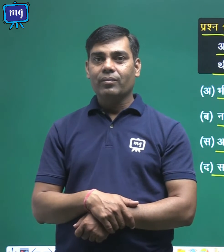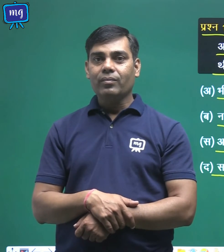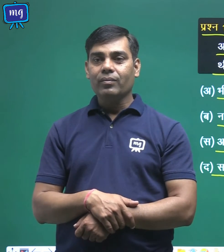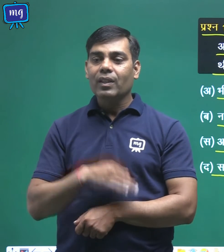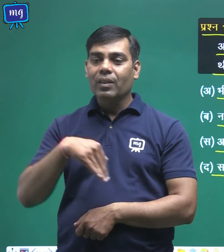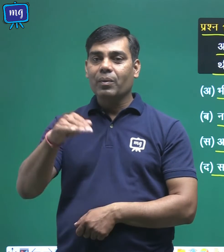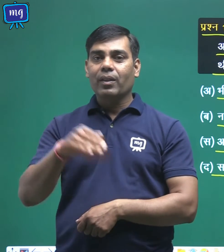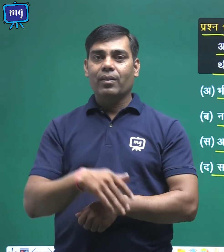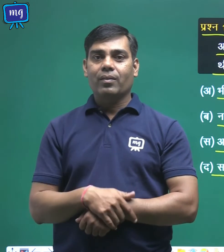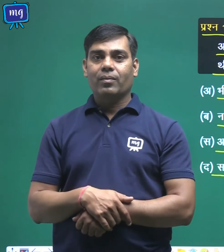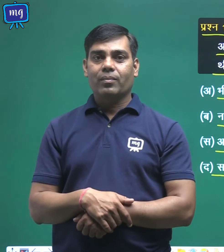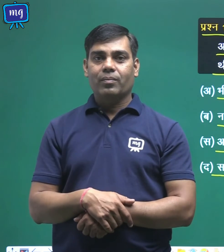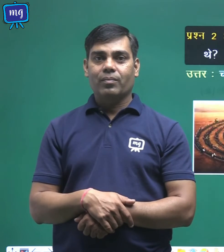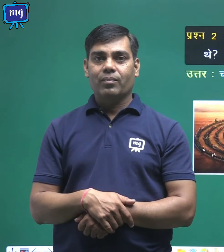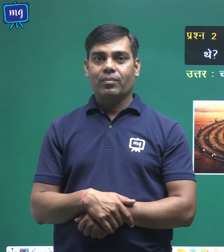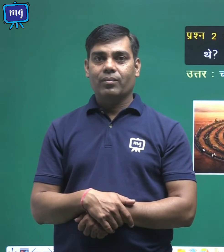आगे बढ़ें।